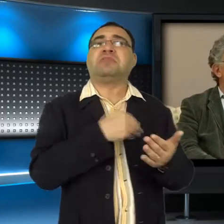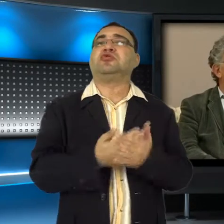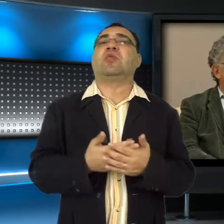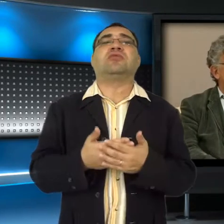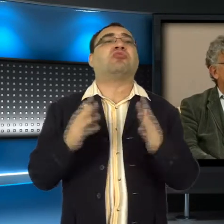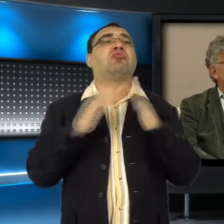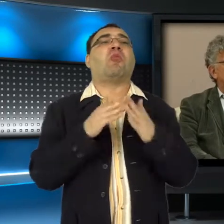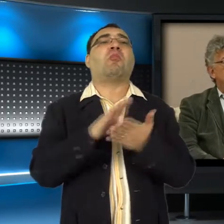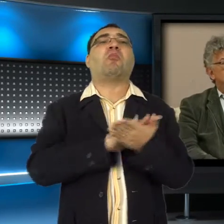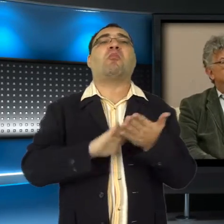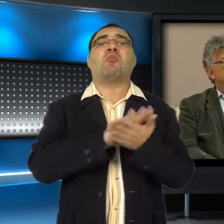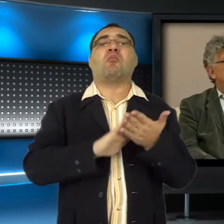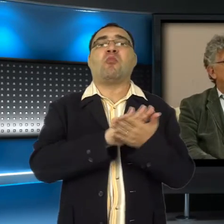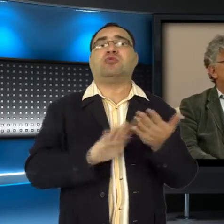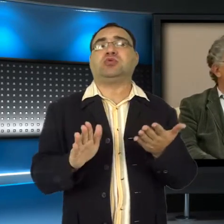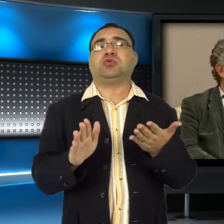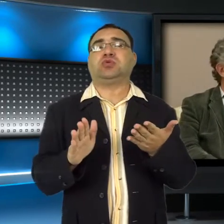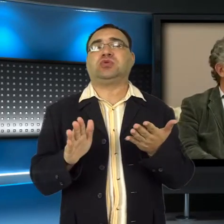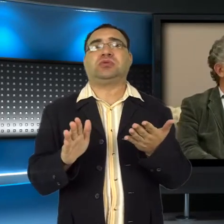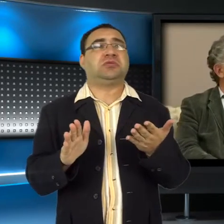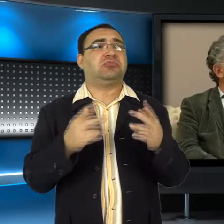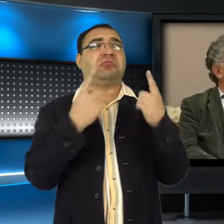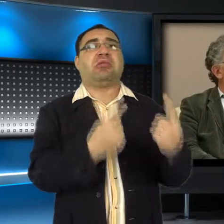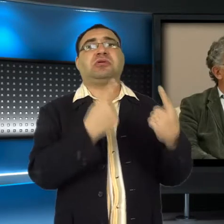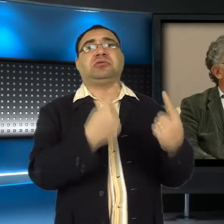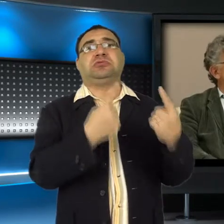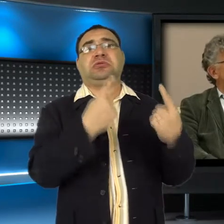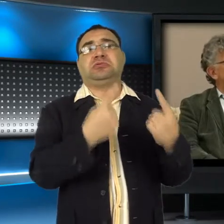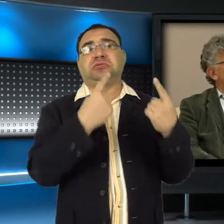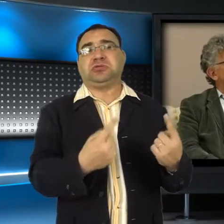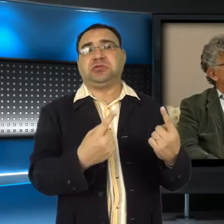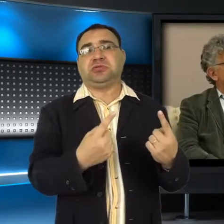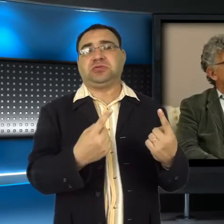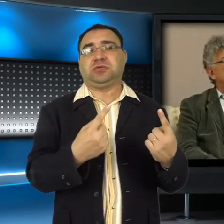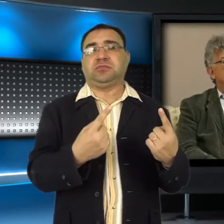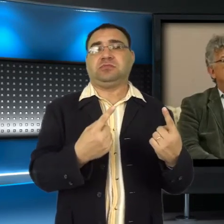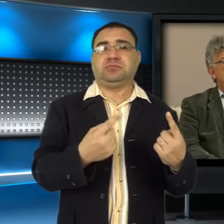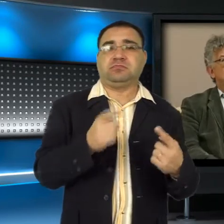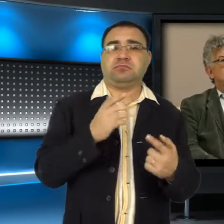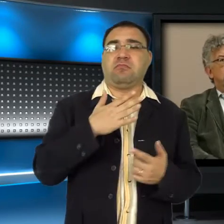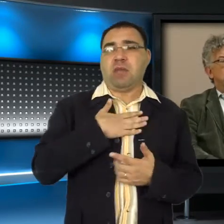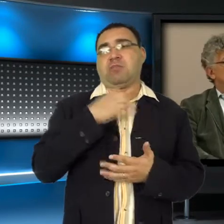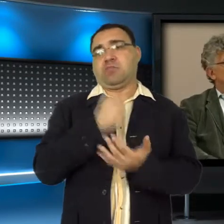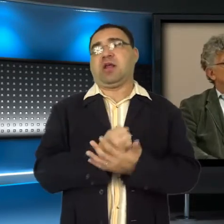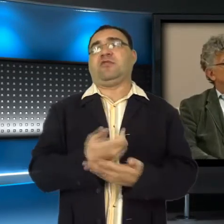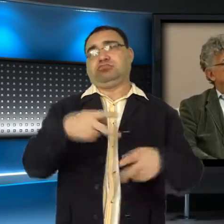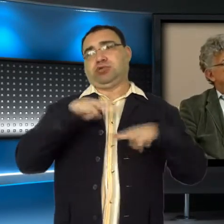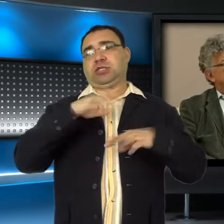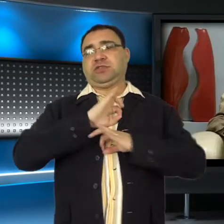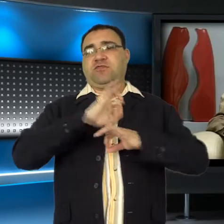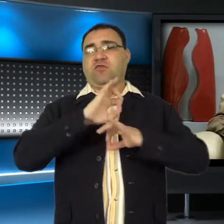i jednego dnia. Nie ma się prawa włamać, a jeżeli się zdoła wejść, to później się negocjuje latami własność tego